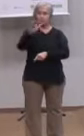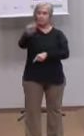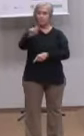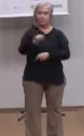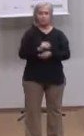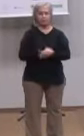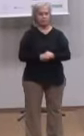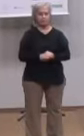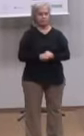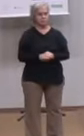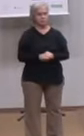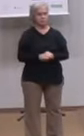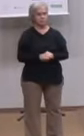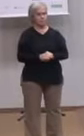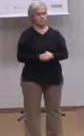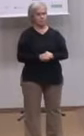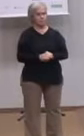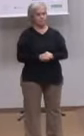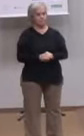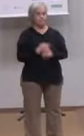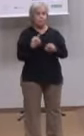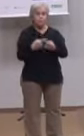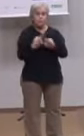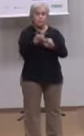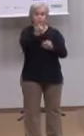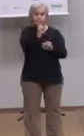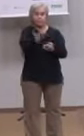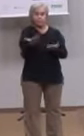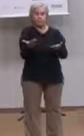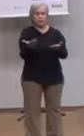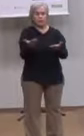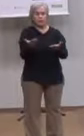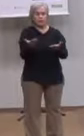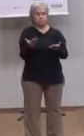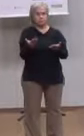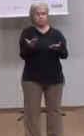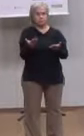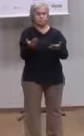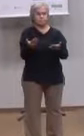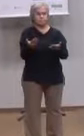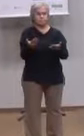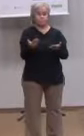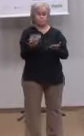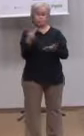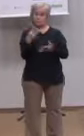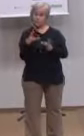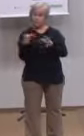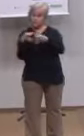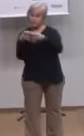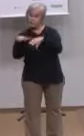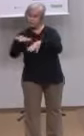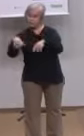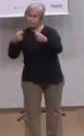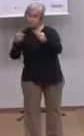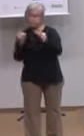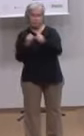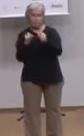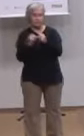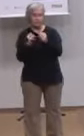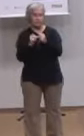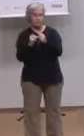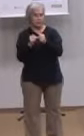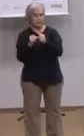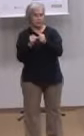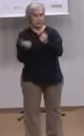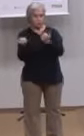a esclerose lateral? Por que não? Então, de fato, se o terceiro setor tiver que fazer vezes